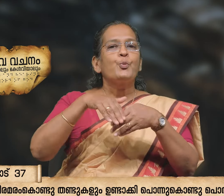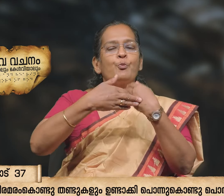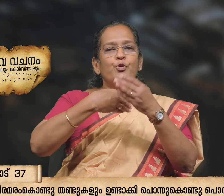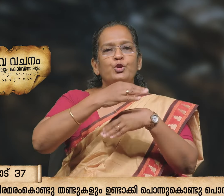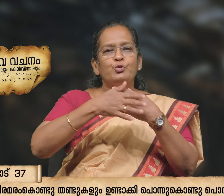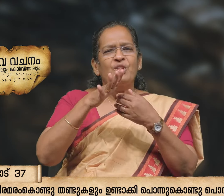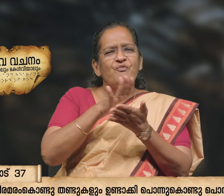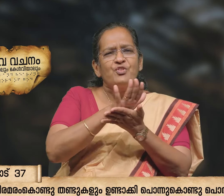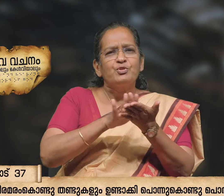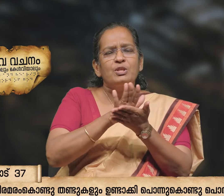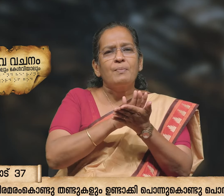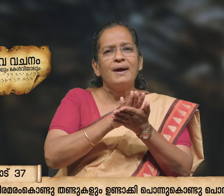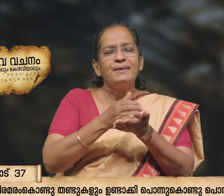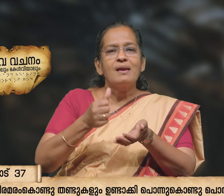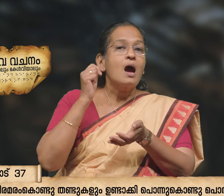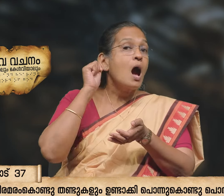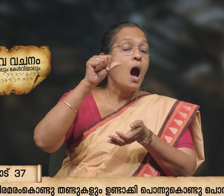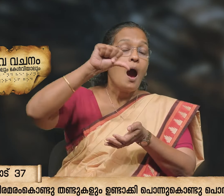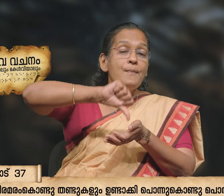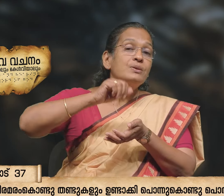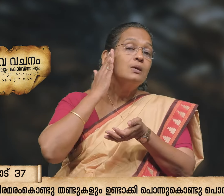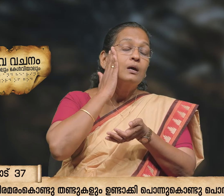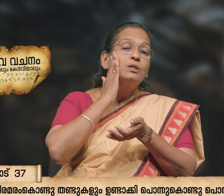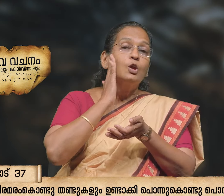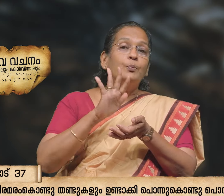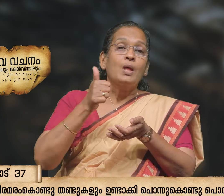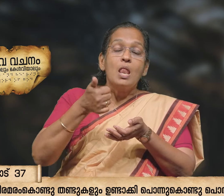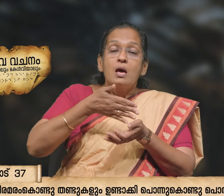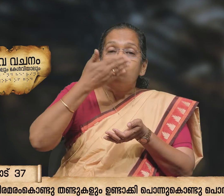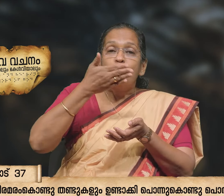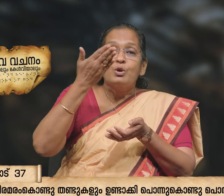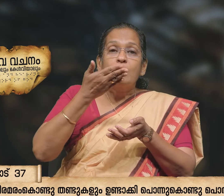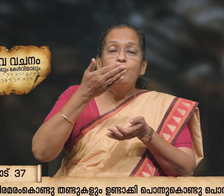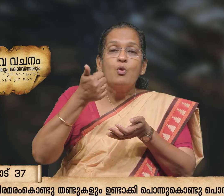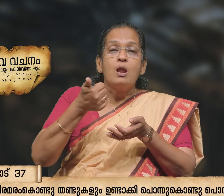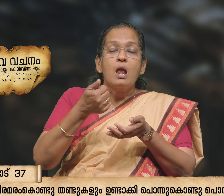അവൻ വിശുദ്ധമായ അഭിഷേക തൈലവും നല്ല സുഗന്ധമുള്ള